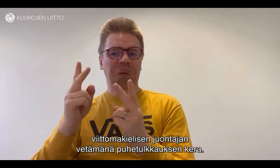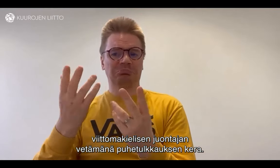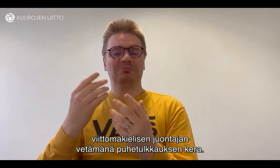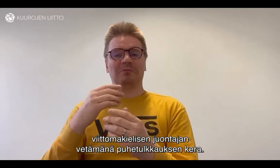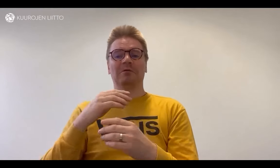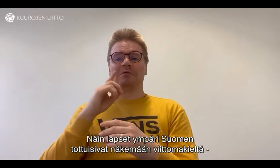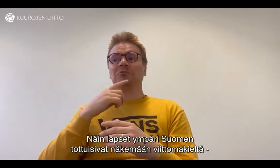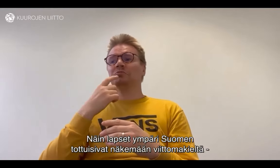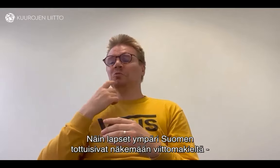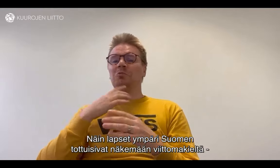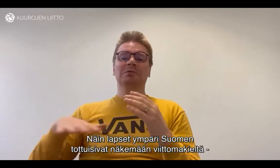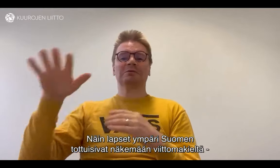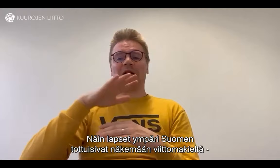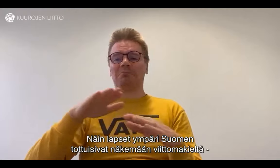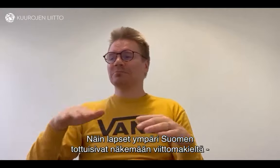puhetulkkauksen kerran.